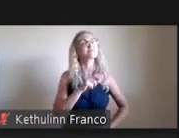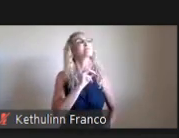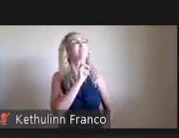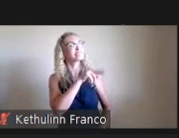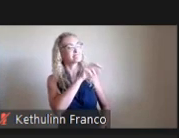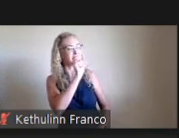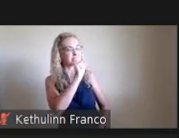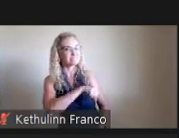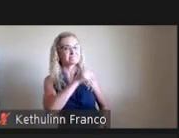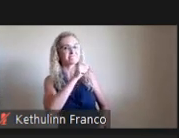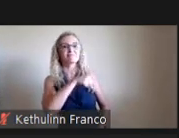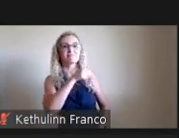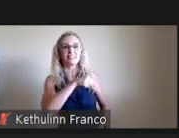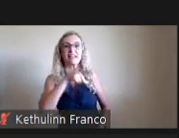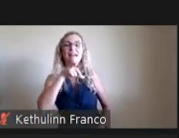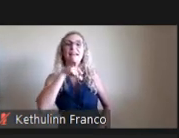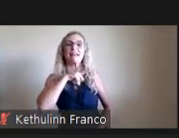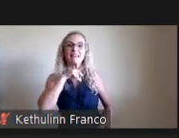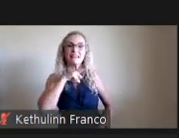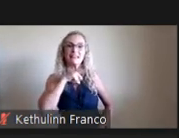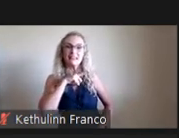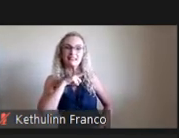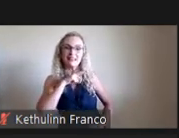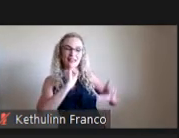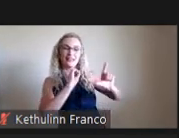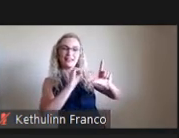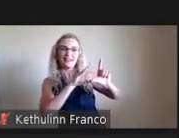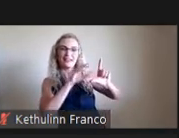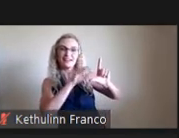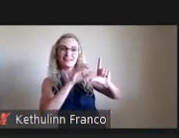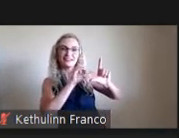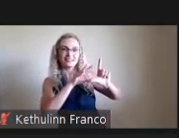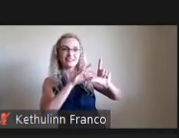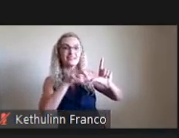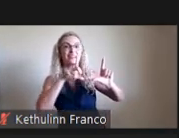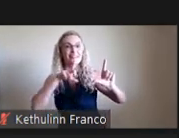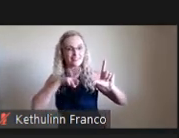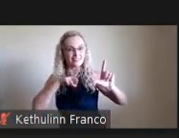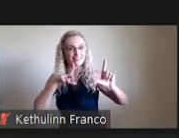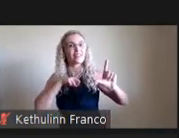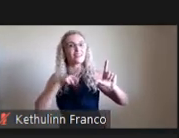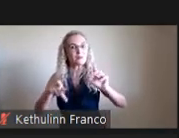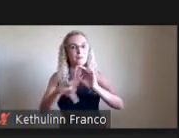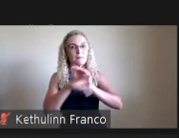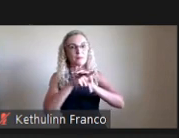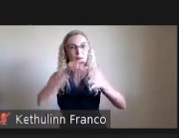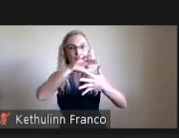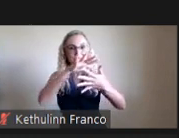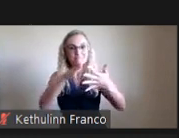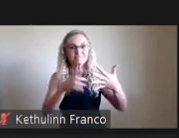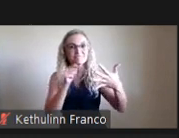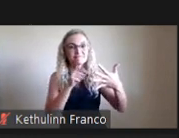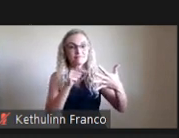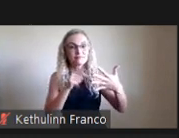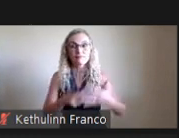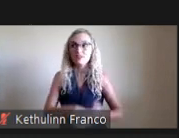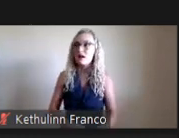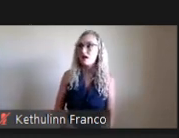E assim, é sempre bom mencionar isso, a sua pergunta é muito pertinente. Nós temos